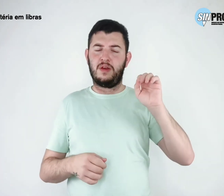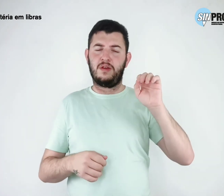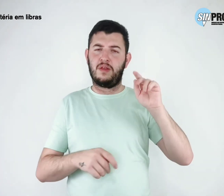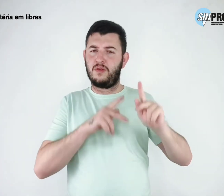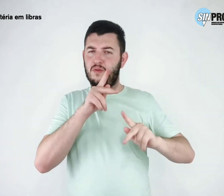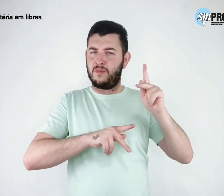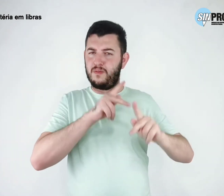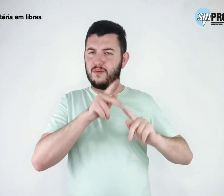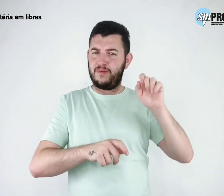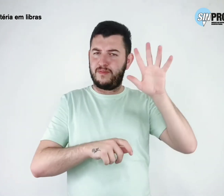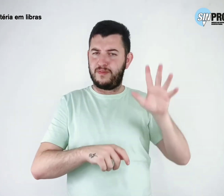denuncia também que os